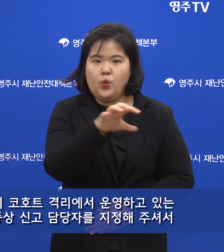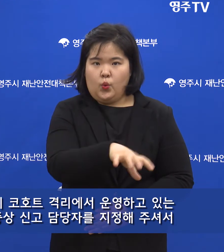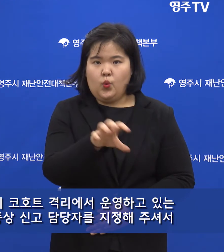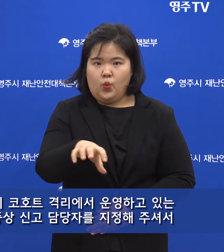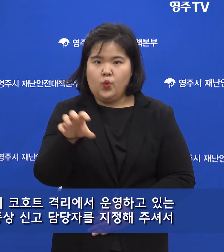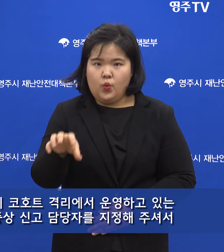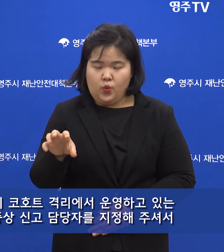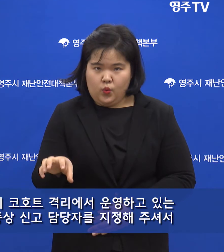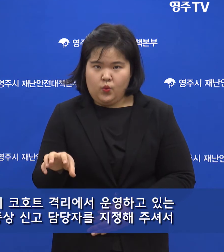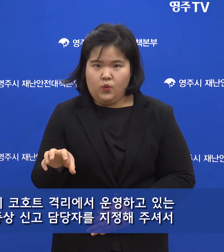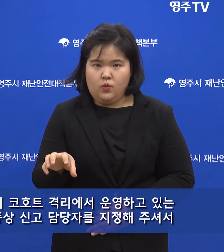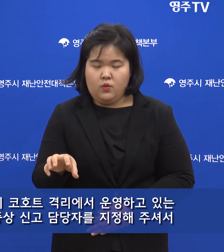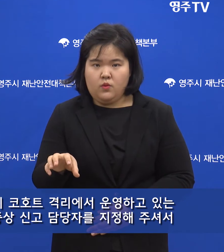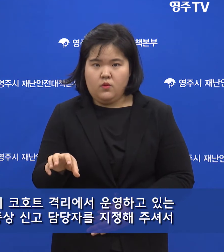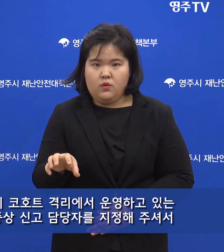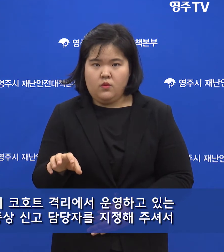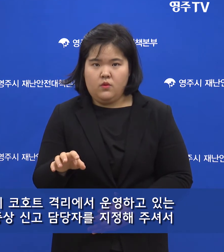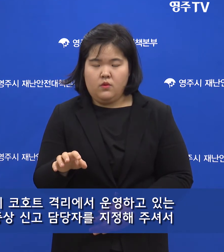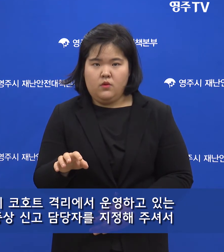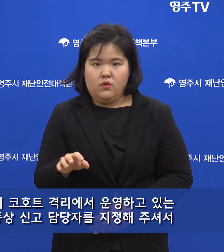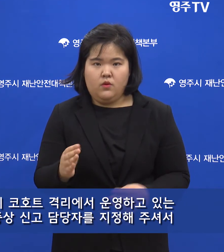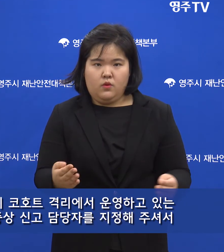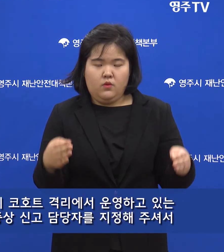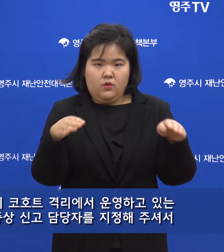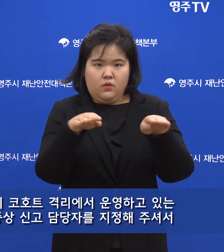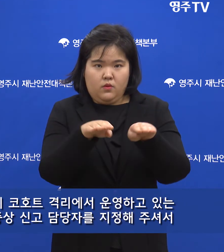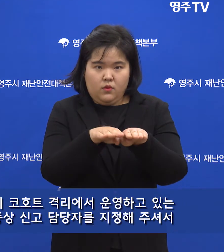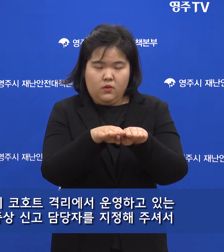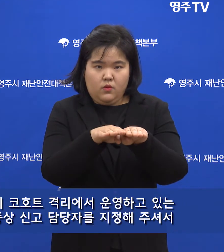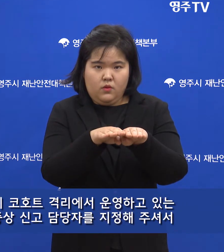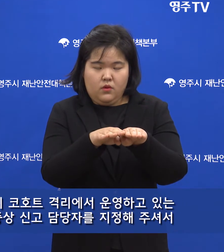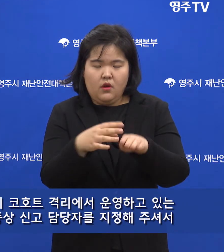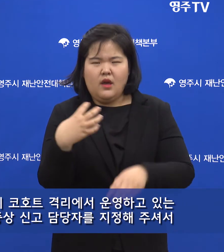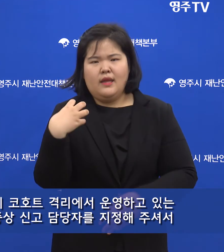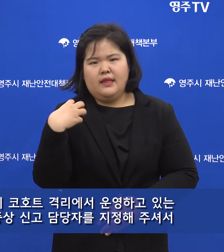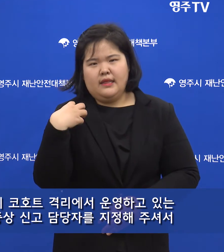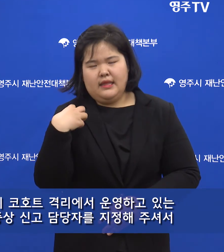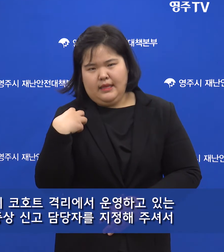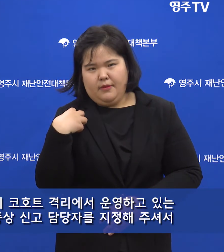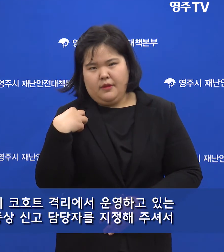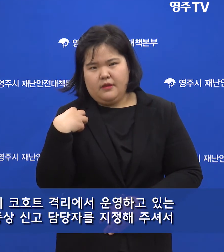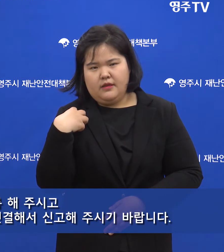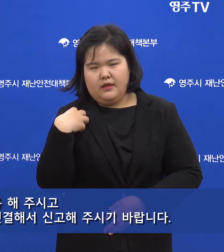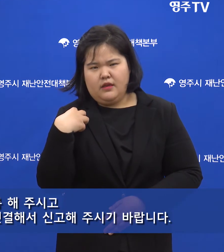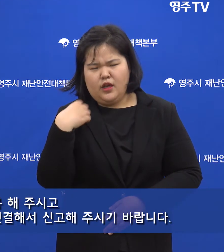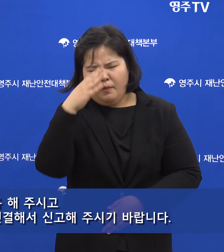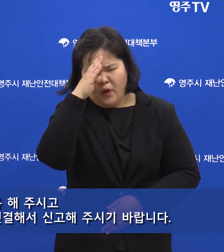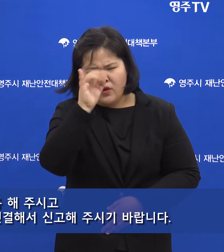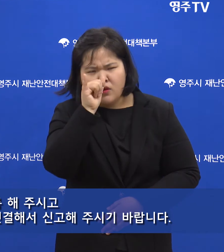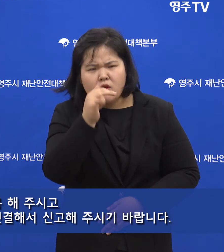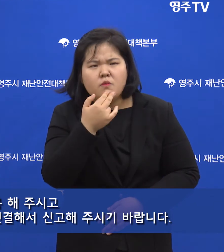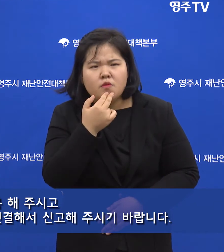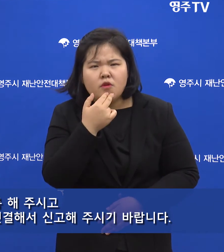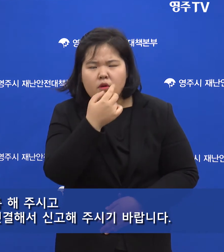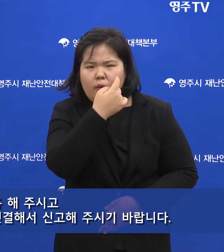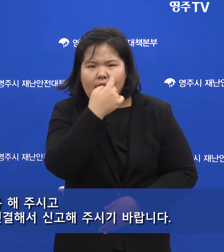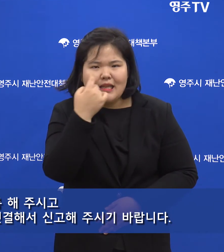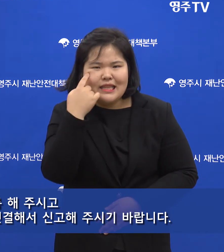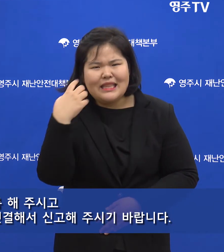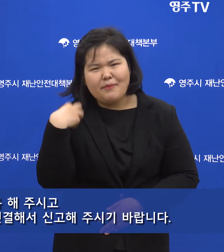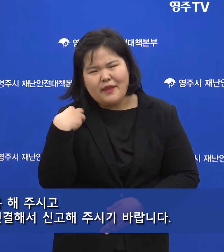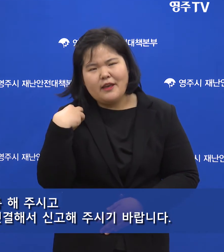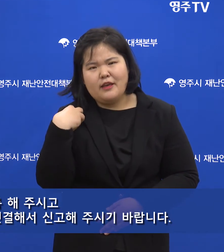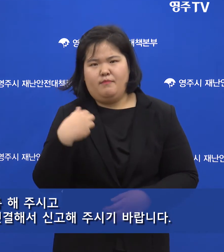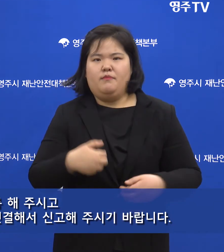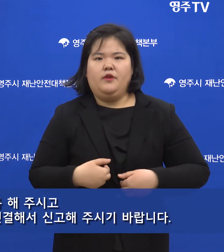시설에서는 자체적으로 증상 신고 담당자를 지정해 주셔서 우리 보건소와